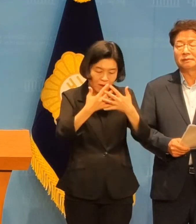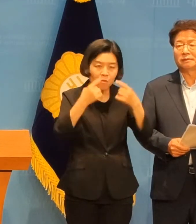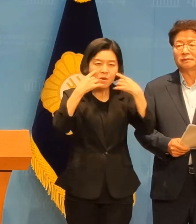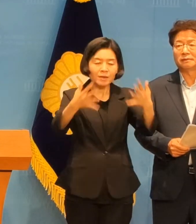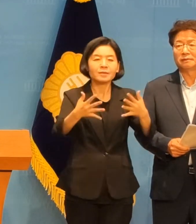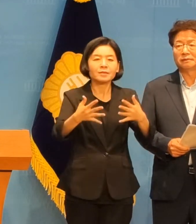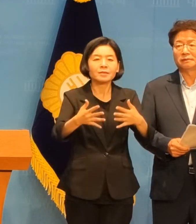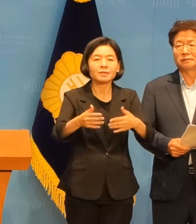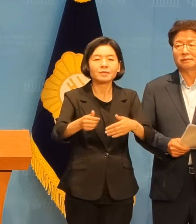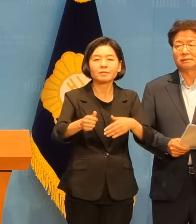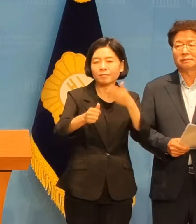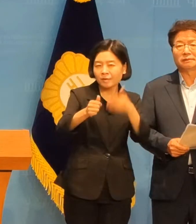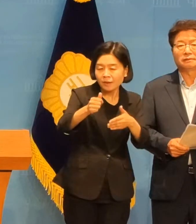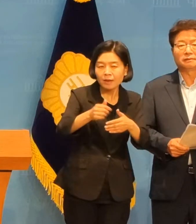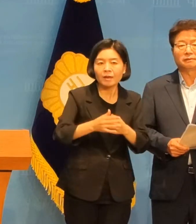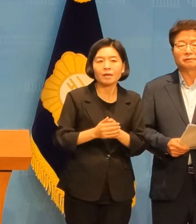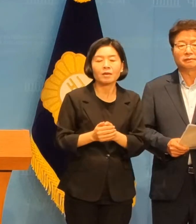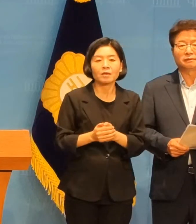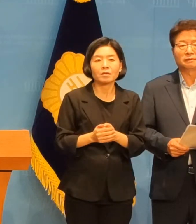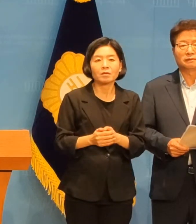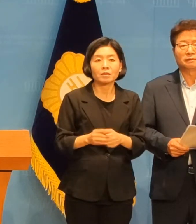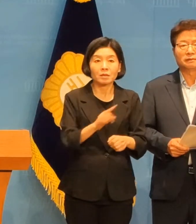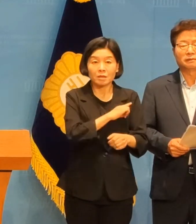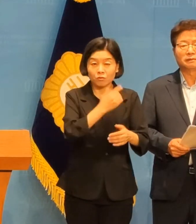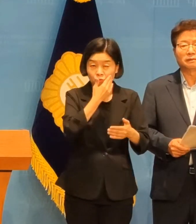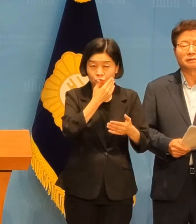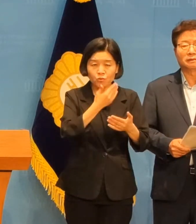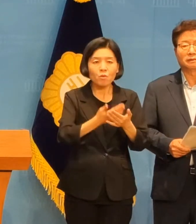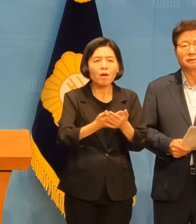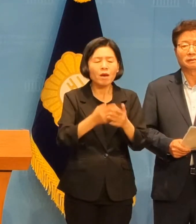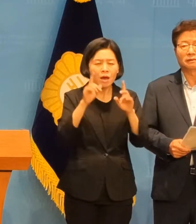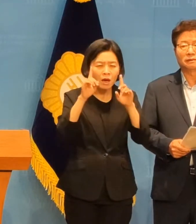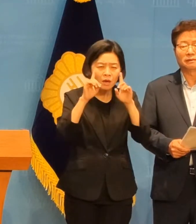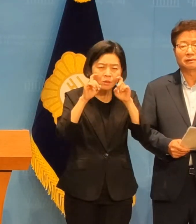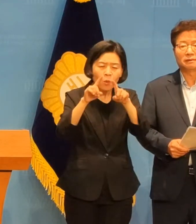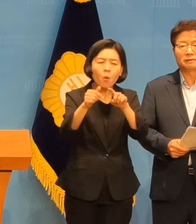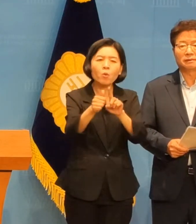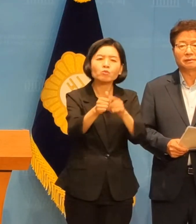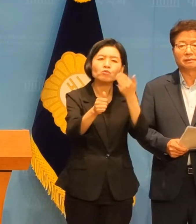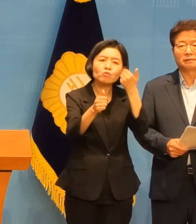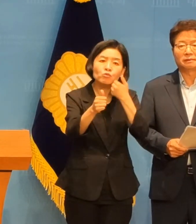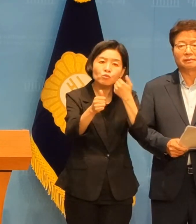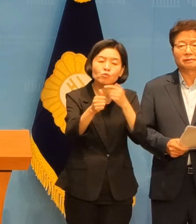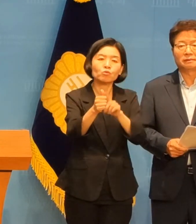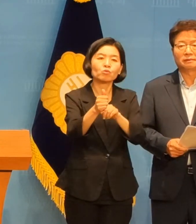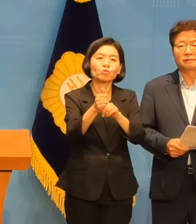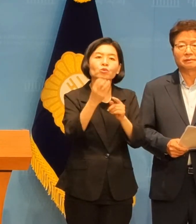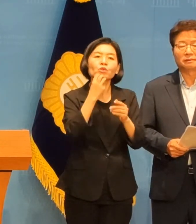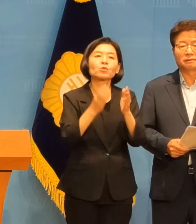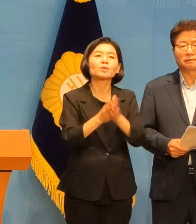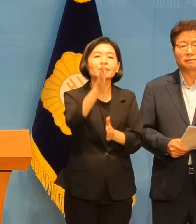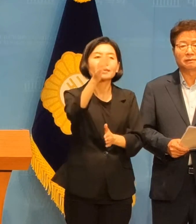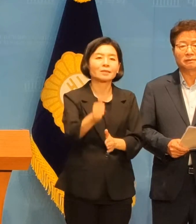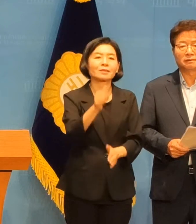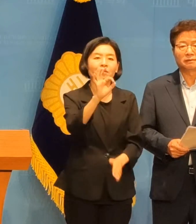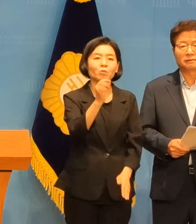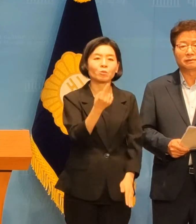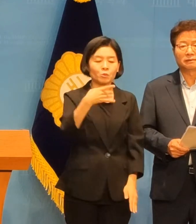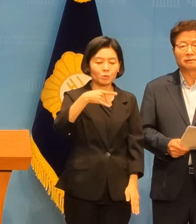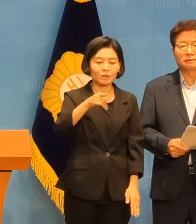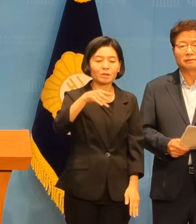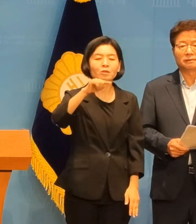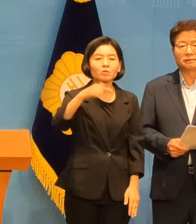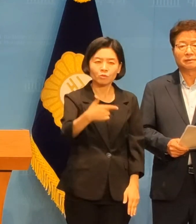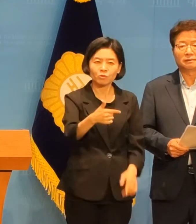촉구하고, 그리고 그 중에서도 가장 중요한 의혹 대상자 중에 한 명인 오세훈 서울시장에